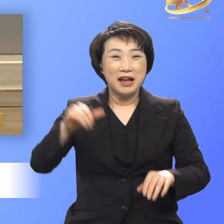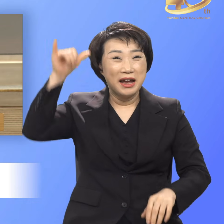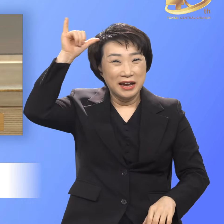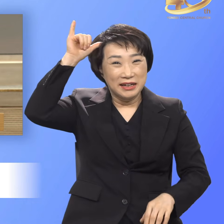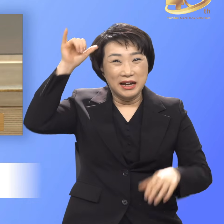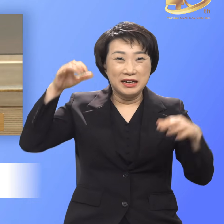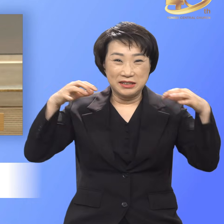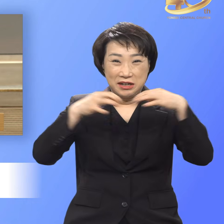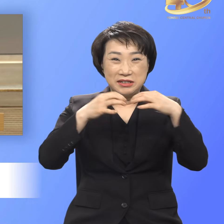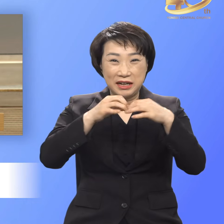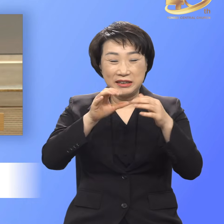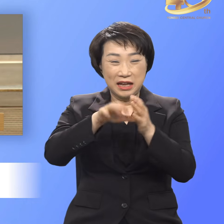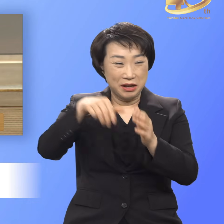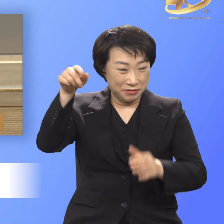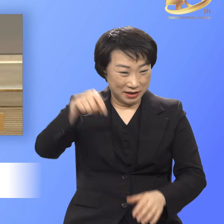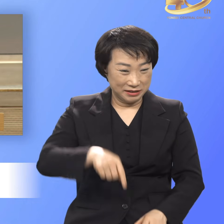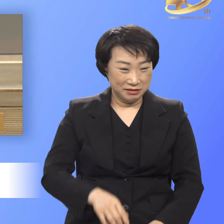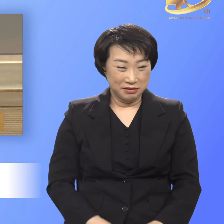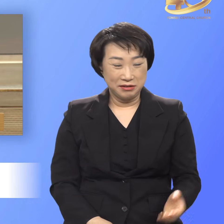AI의 전쟁의 시대가 와서